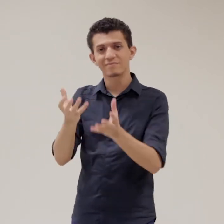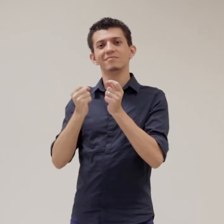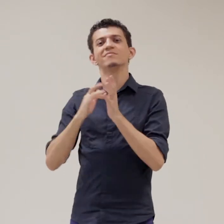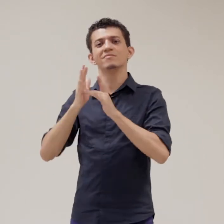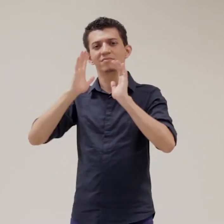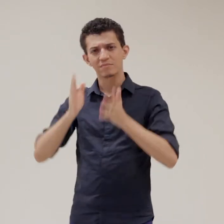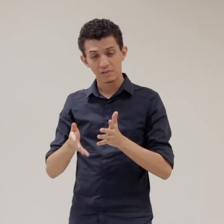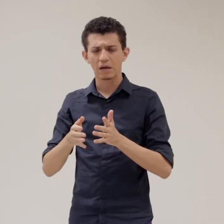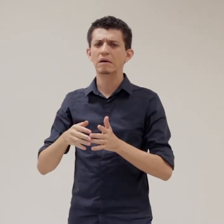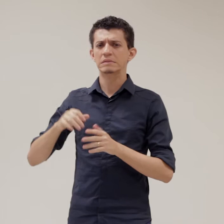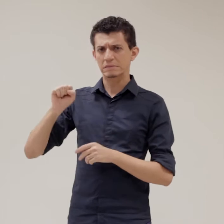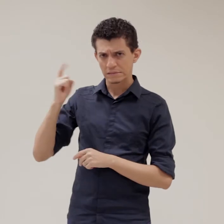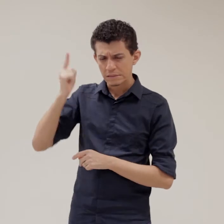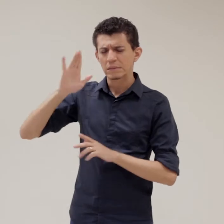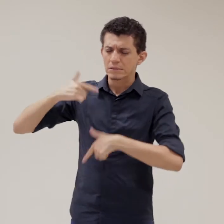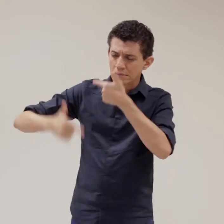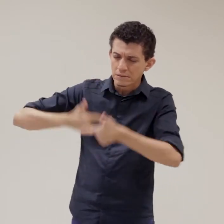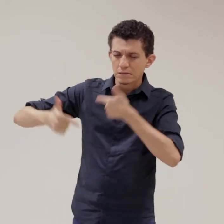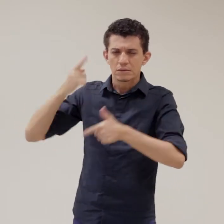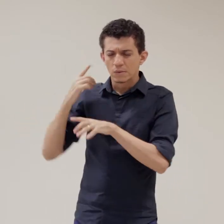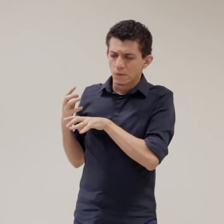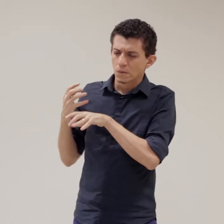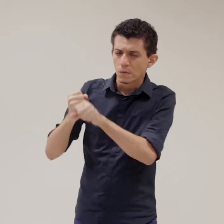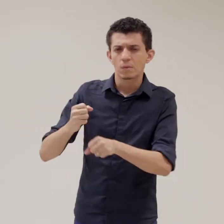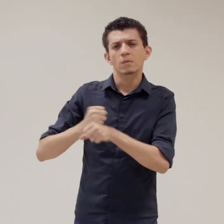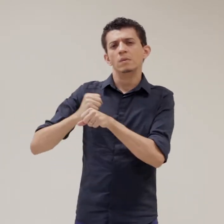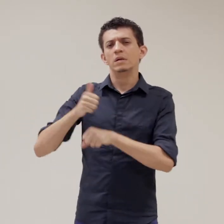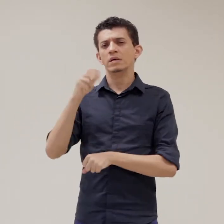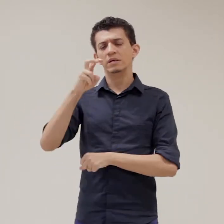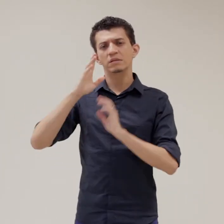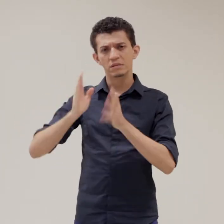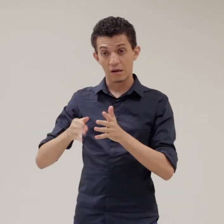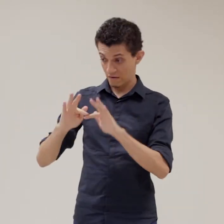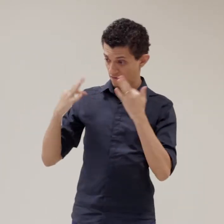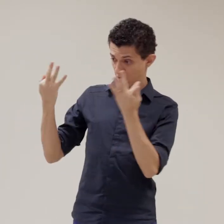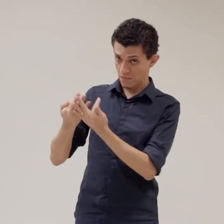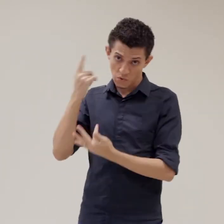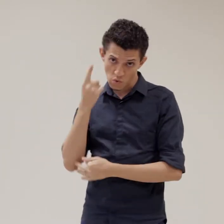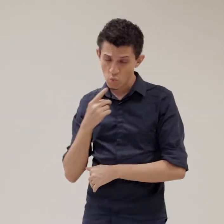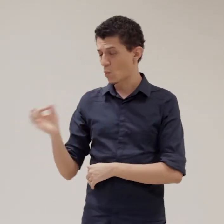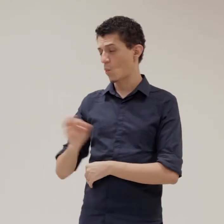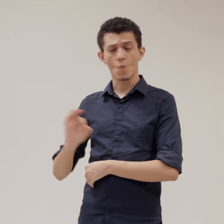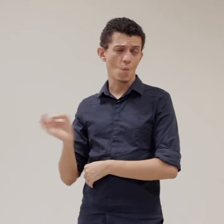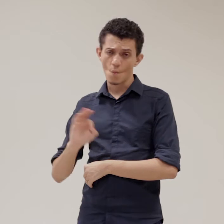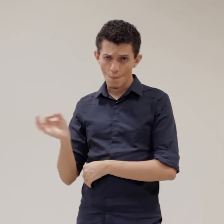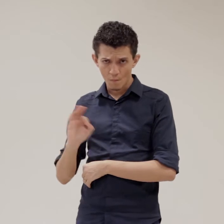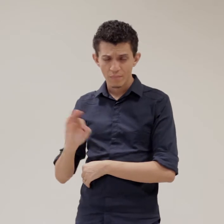da pessoa surda, há mais de 15 anos, ele não tem casos de deficiência auditiva na família. No entanto,